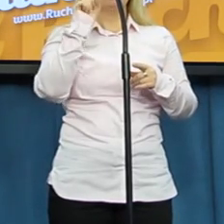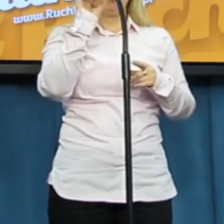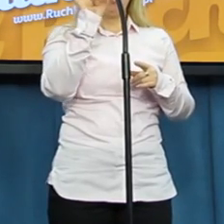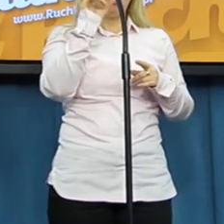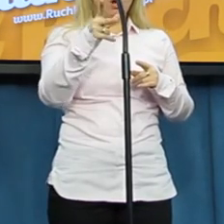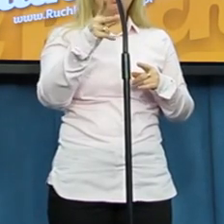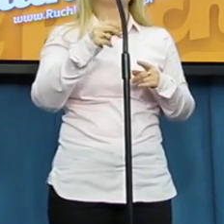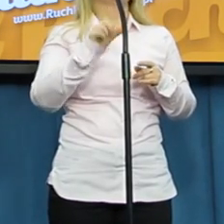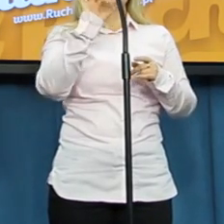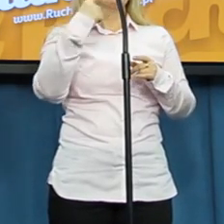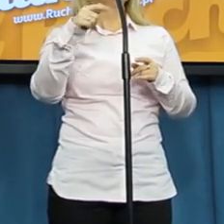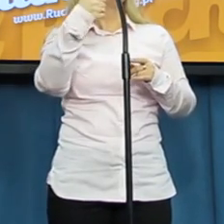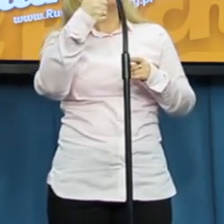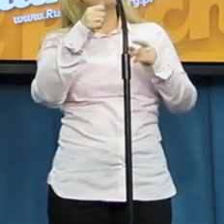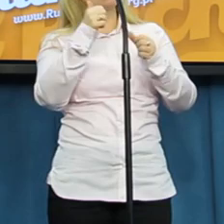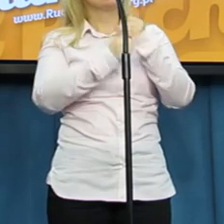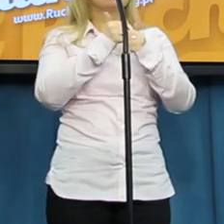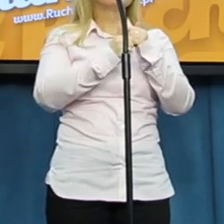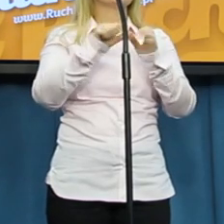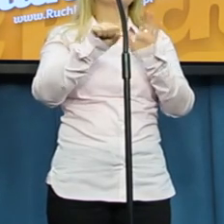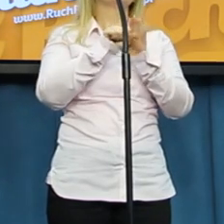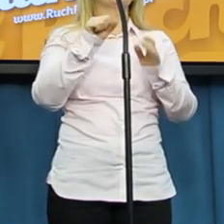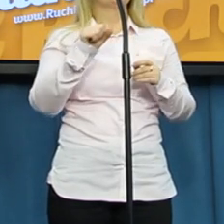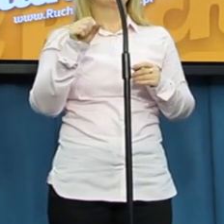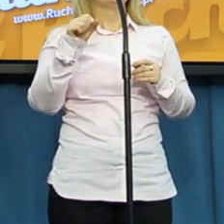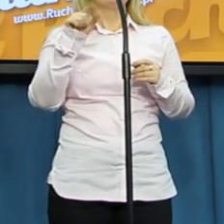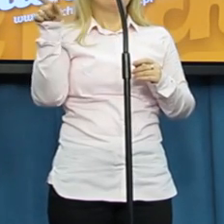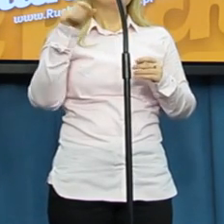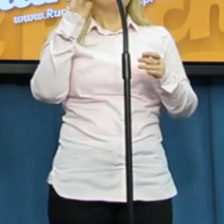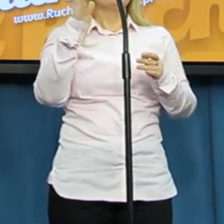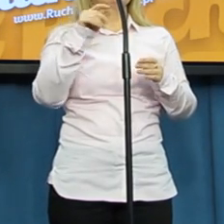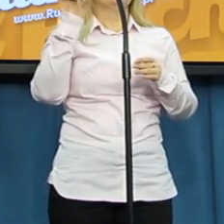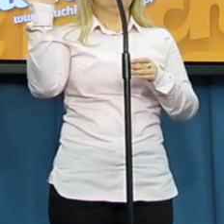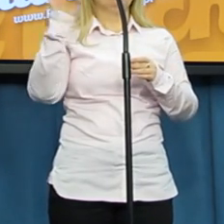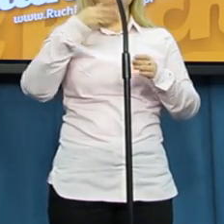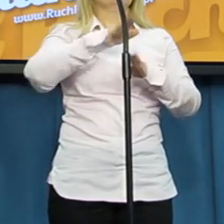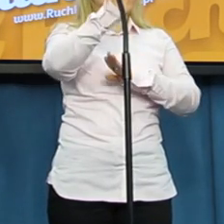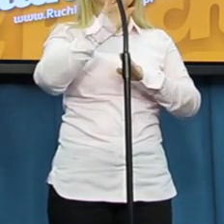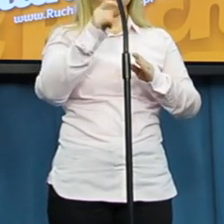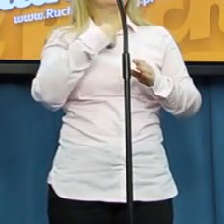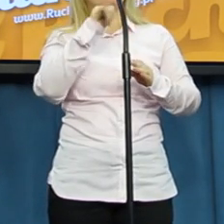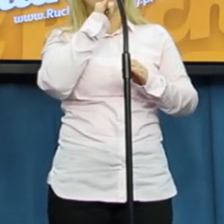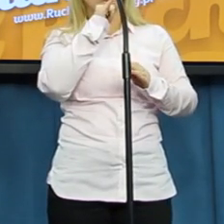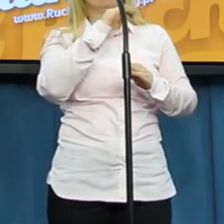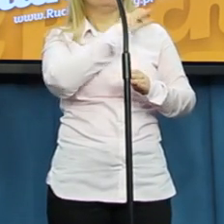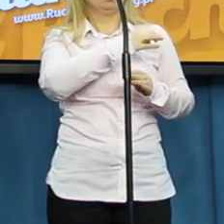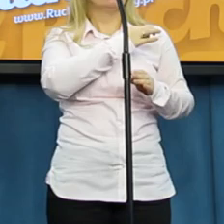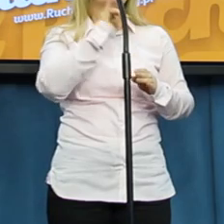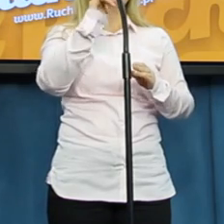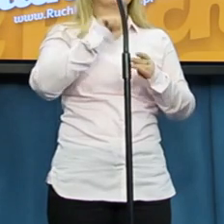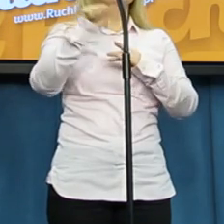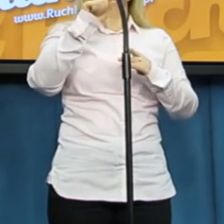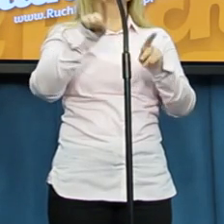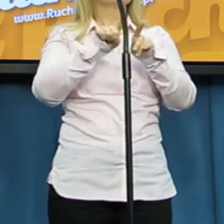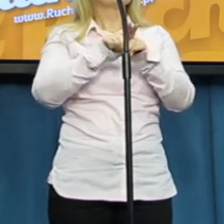stycznia do 2 stycznia ruch Palikota ma swojego przedstawiciela w Parlamencie Europejskim, jest nim Marek Siwiec i jest to przedstawiciel do